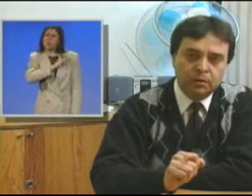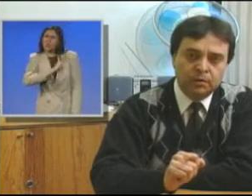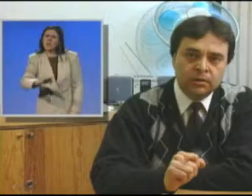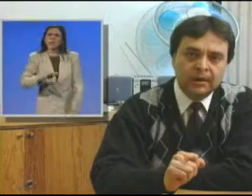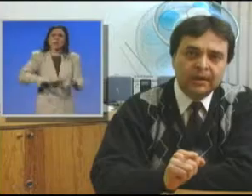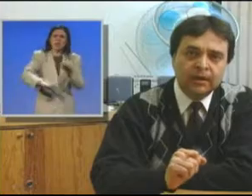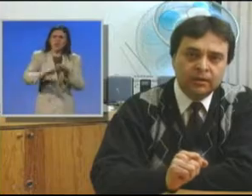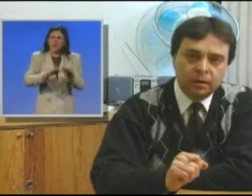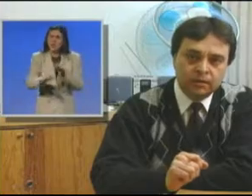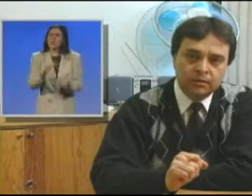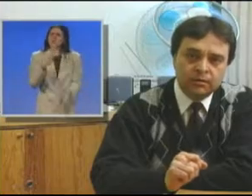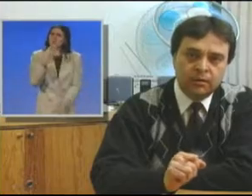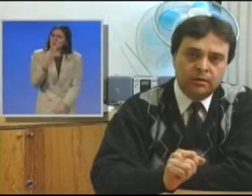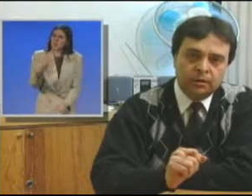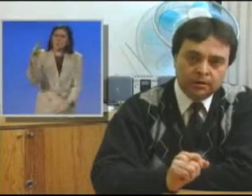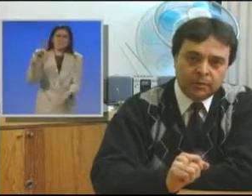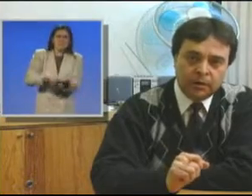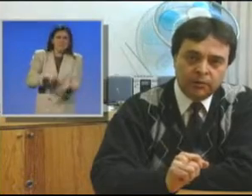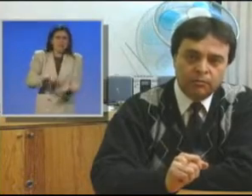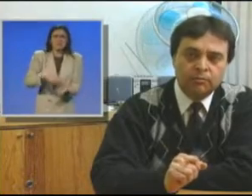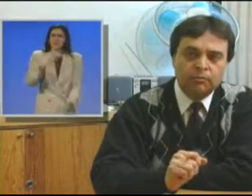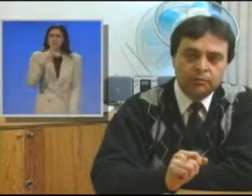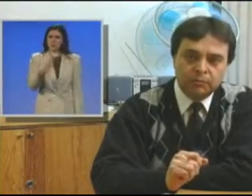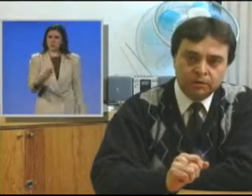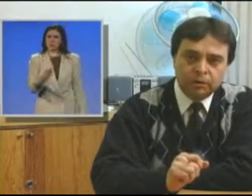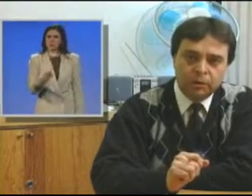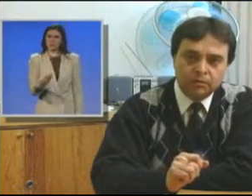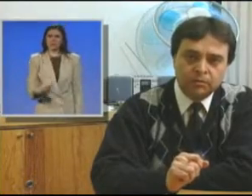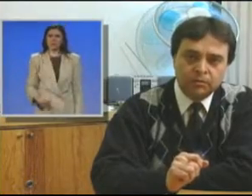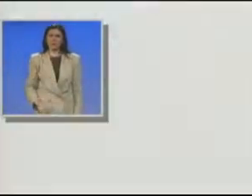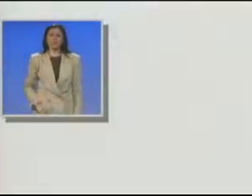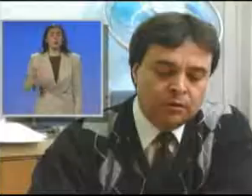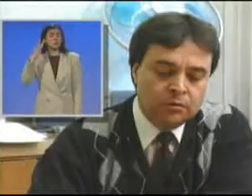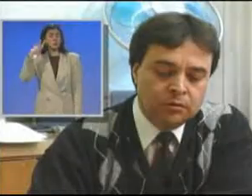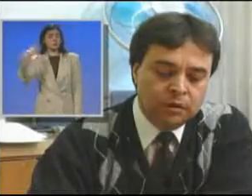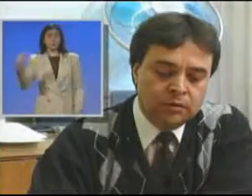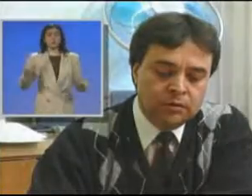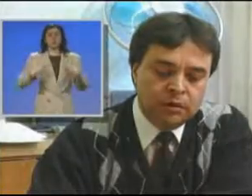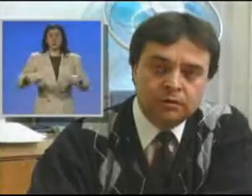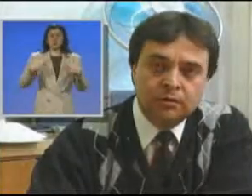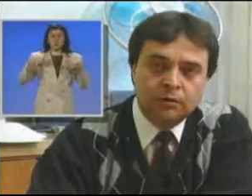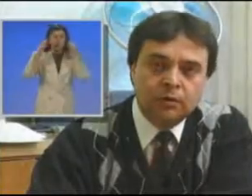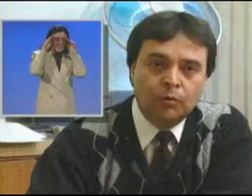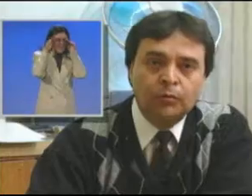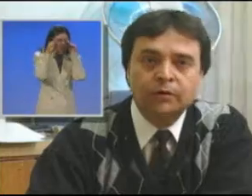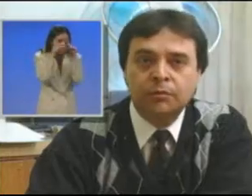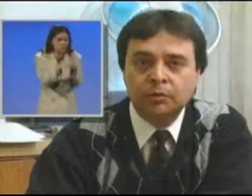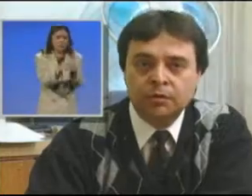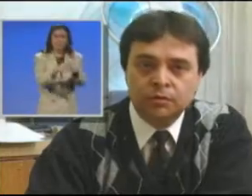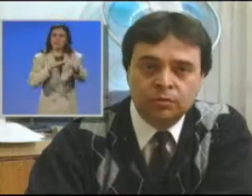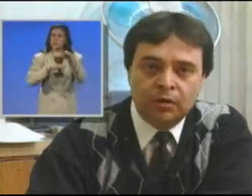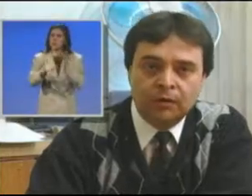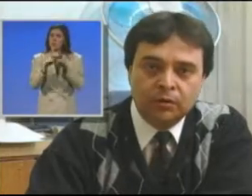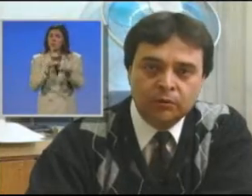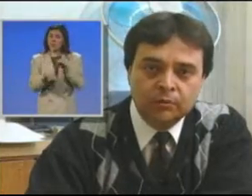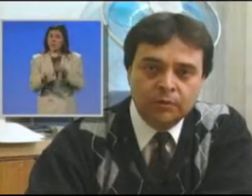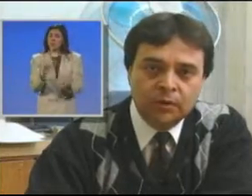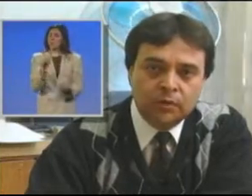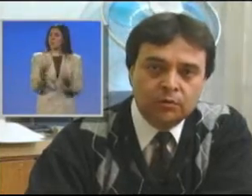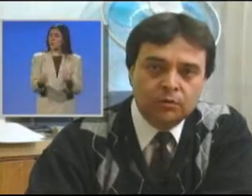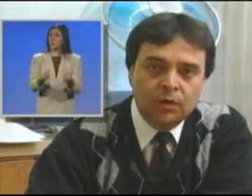un nivel de calidad de trabajo demasiado alto. Son gente que se dedica completamente a su